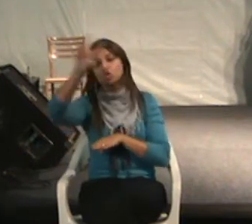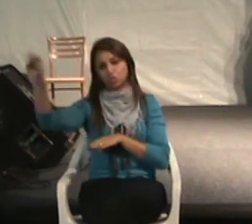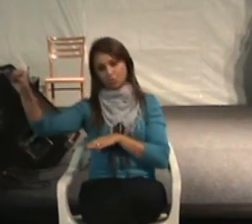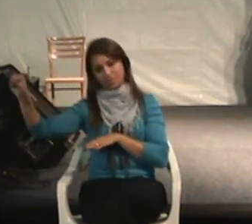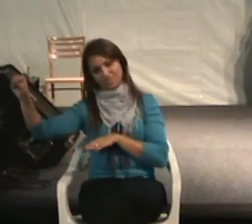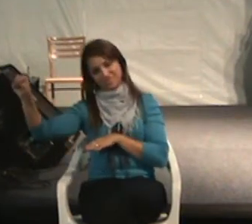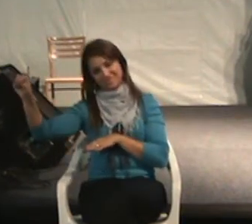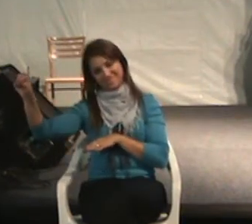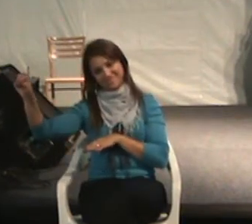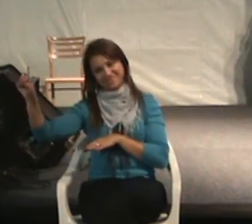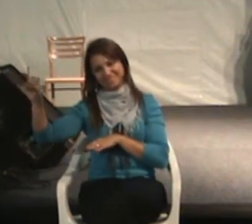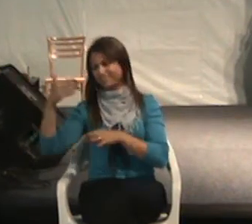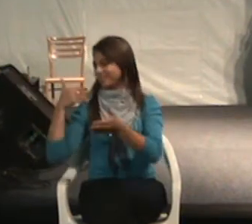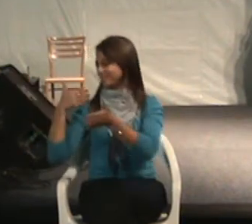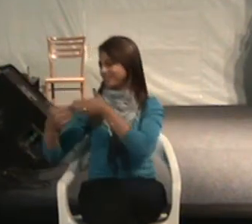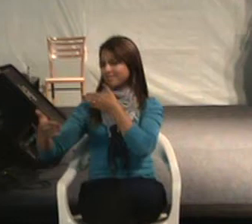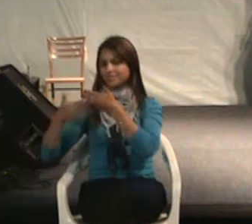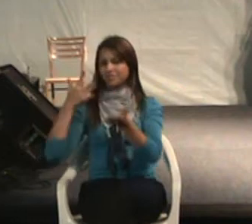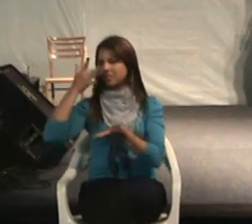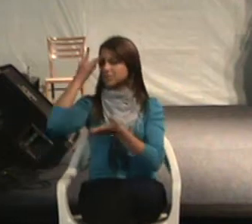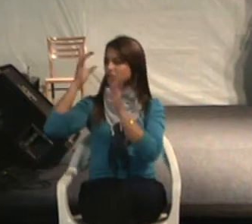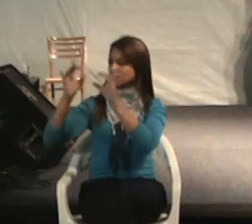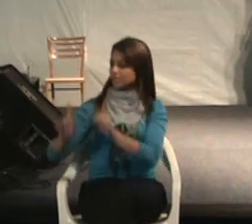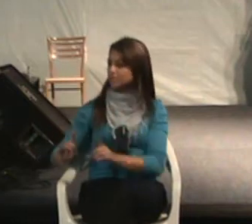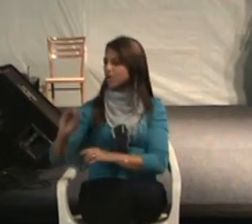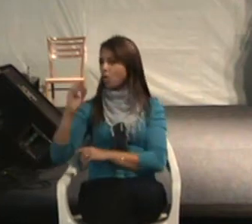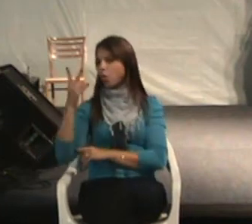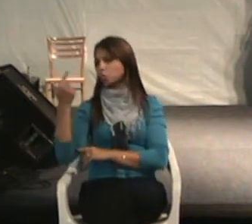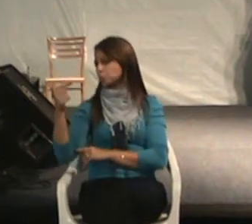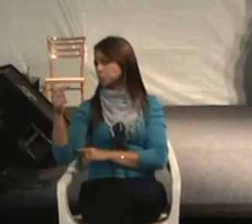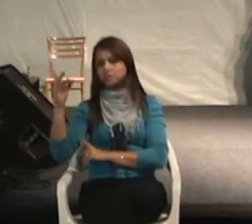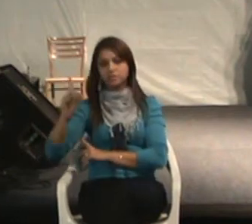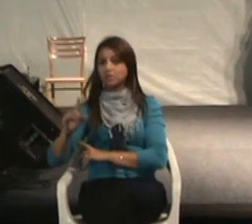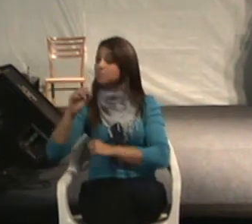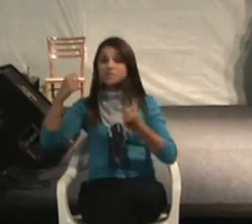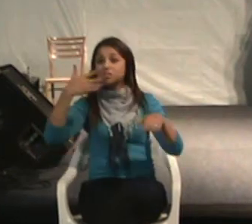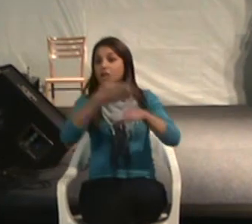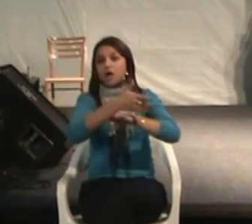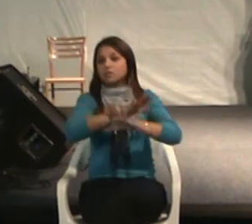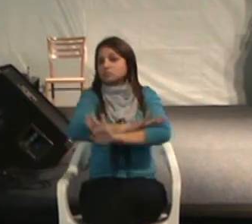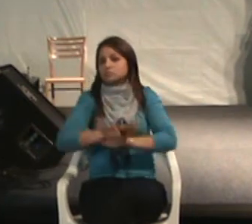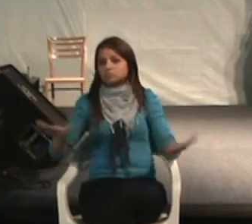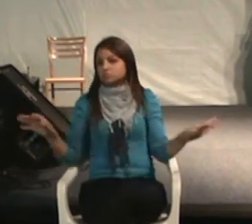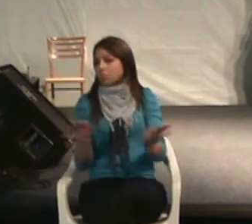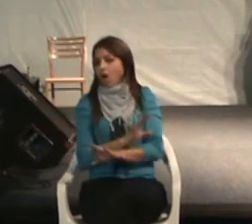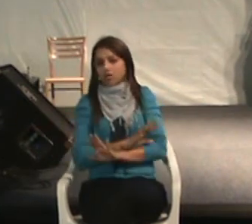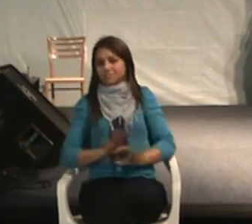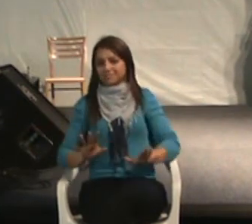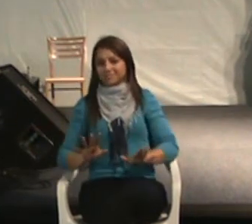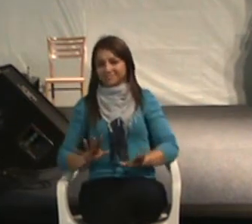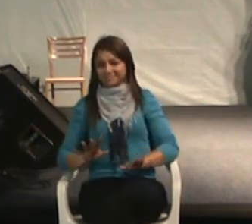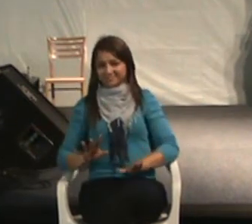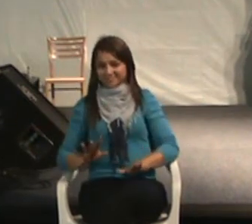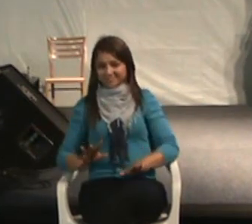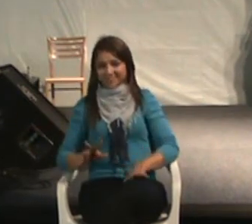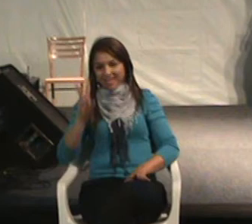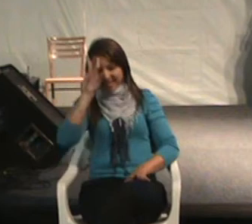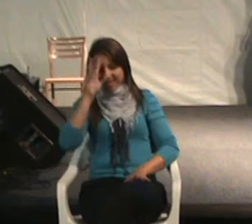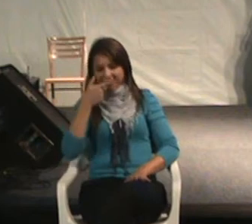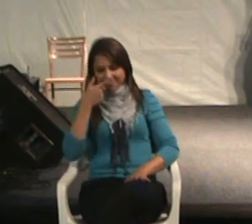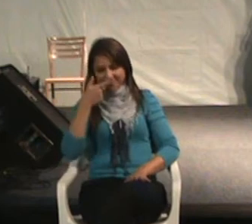as pessoas. Não importa se é deficiente ou se não é. Não, tem que ser acessível. E pronto. Lembra quando eu falei para vocês?